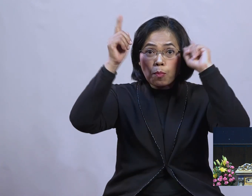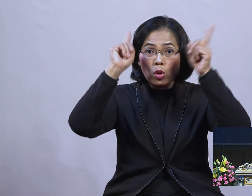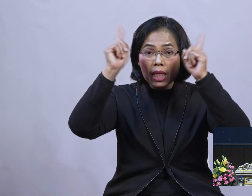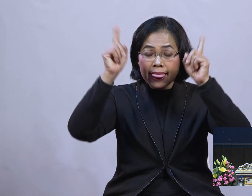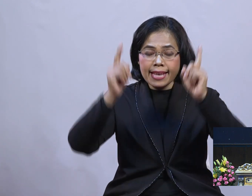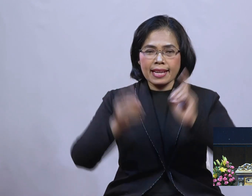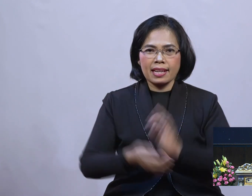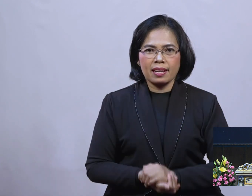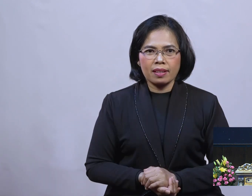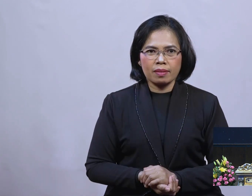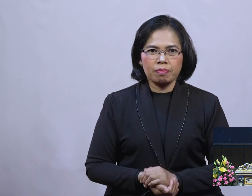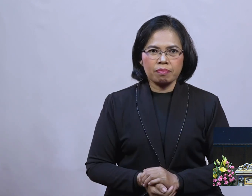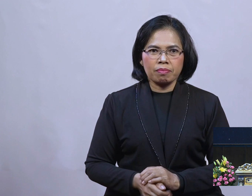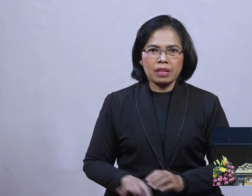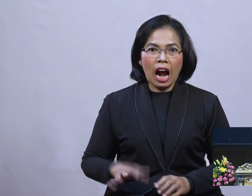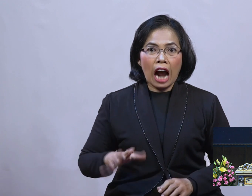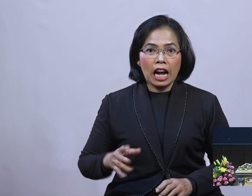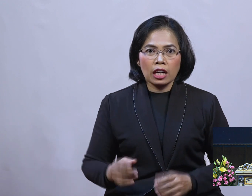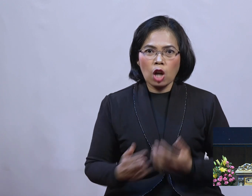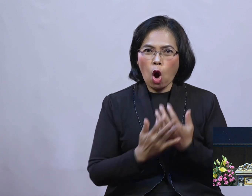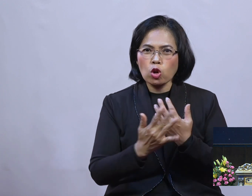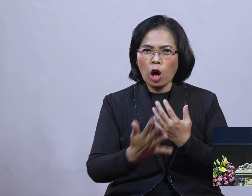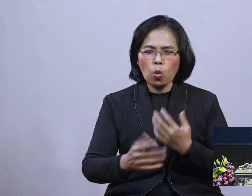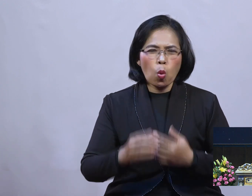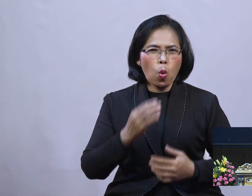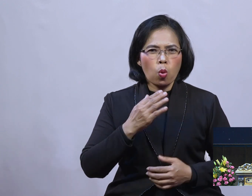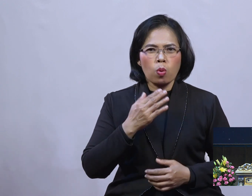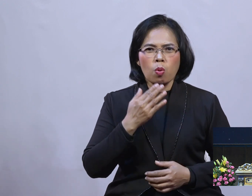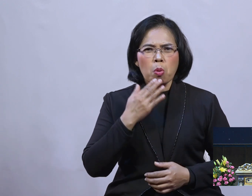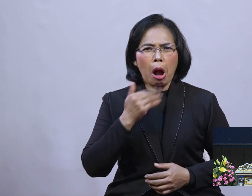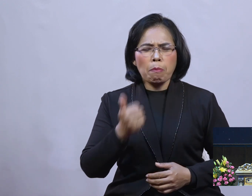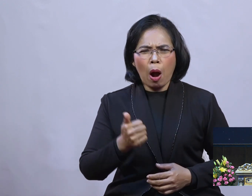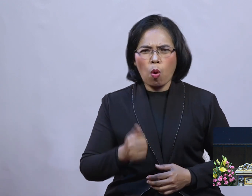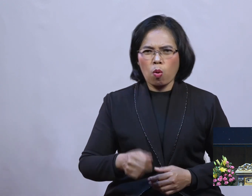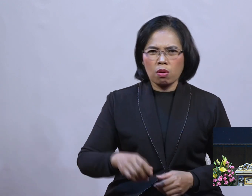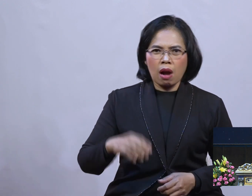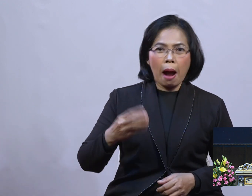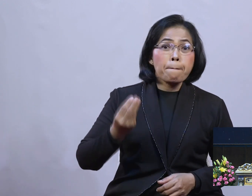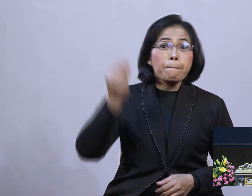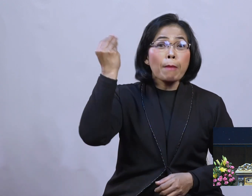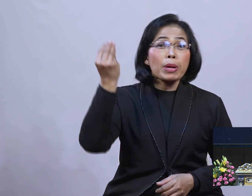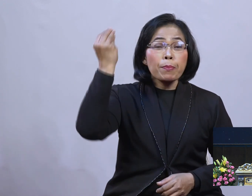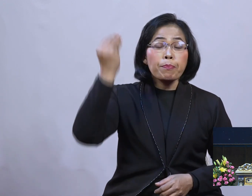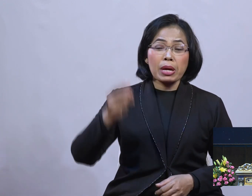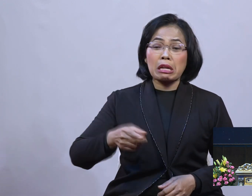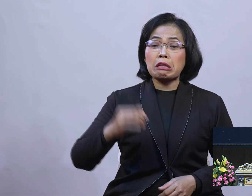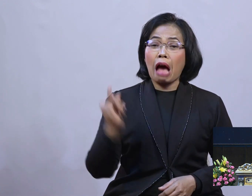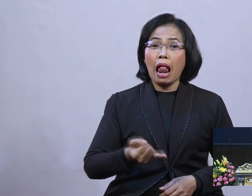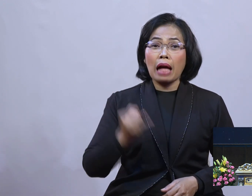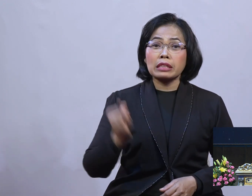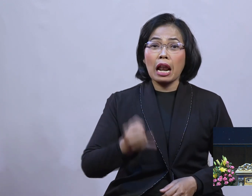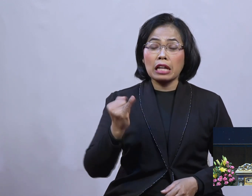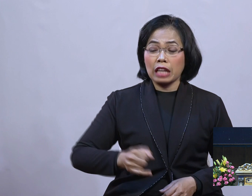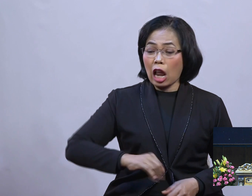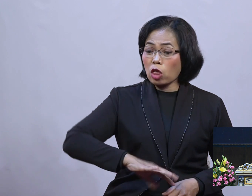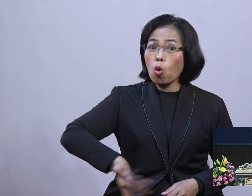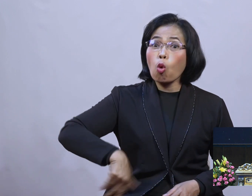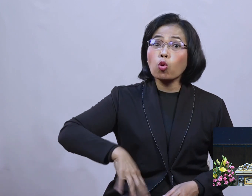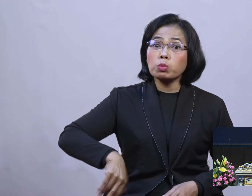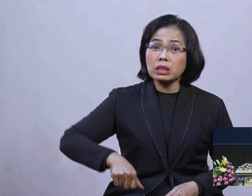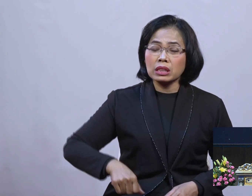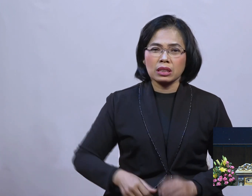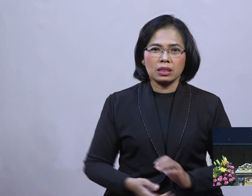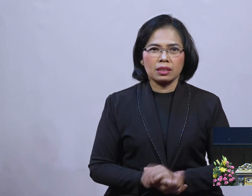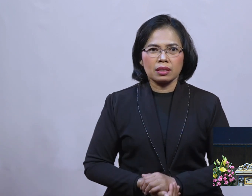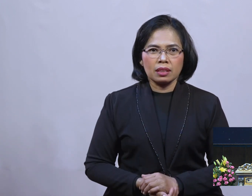Hai kadangkala rakyat Gampang sekali blog pemimpin keliru pemimpin keliru pemimpin korupsi karena kau mau menjadi pelacur